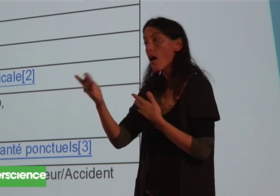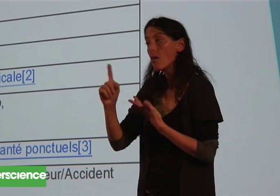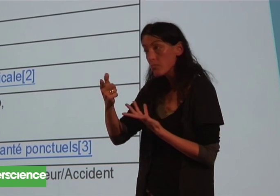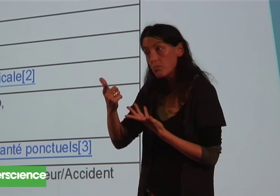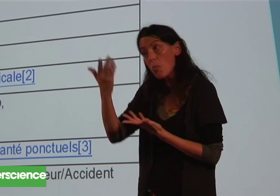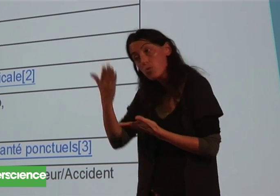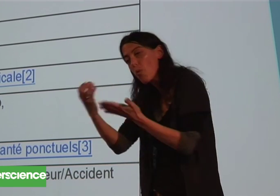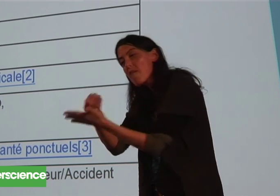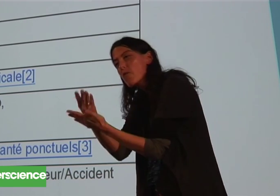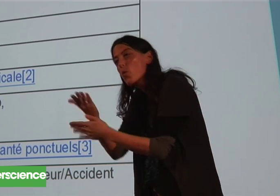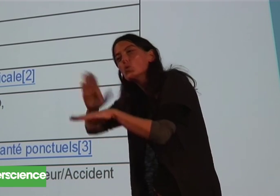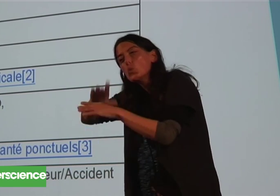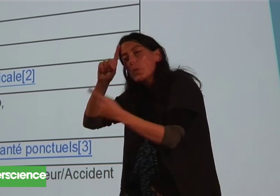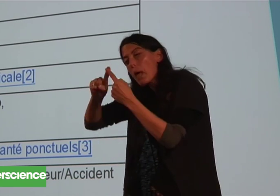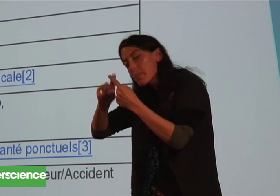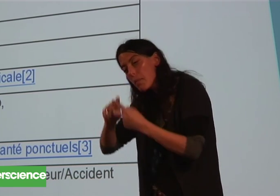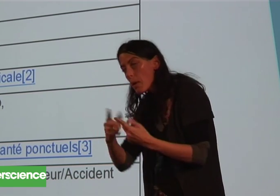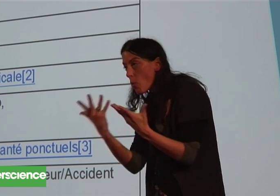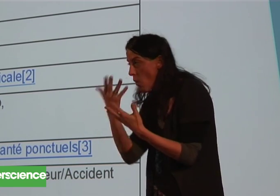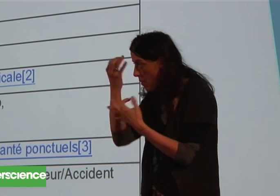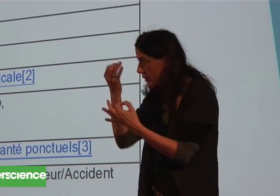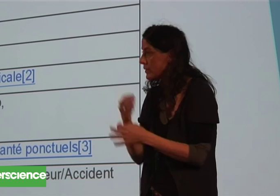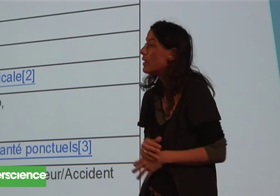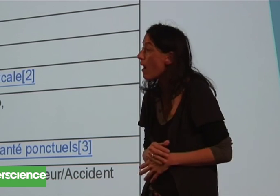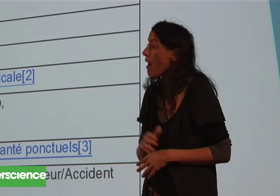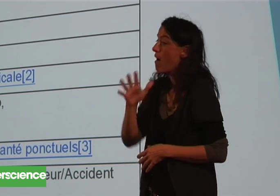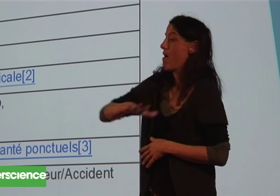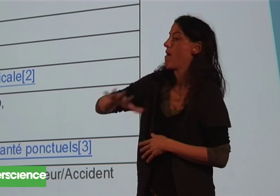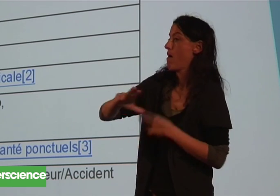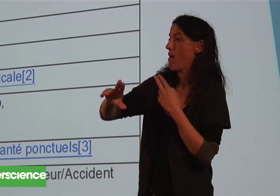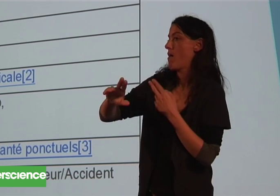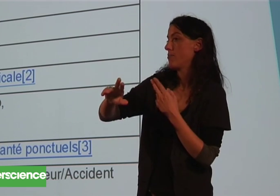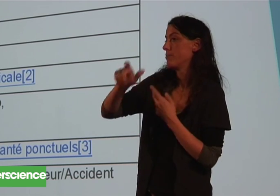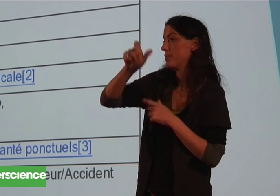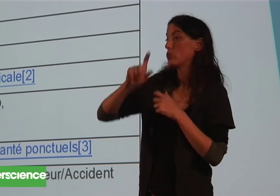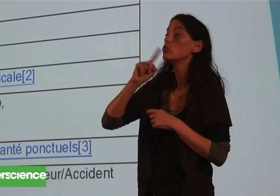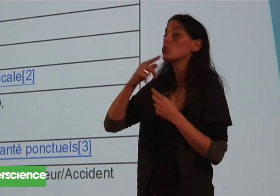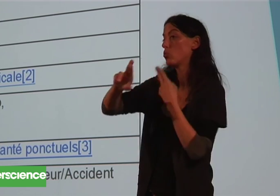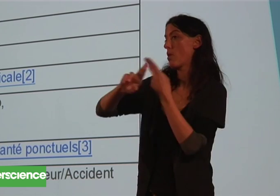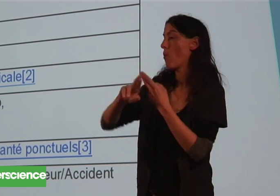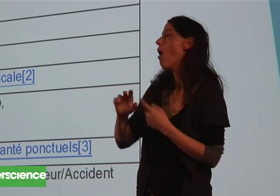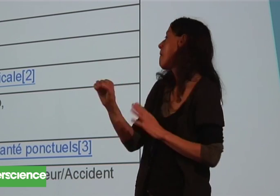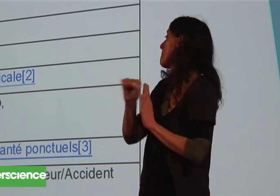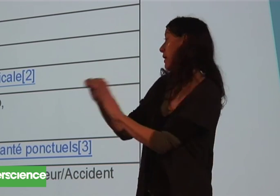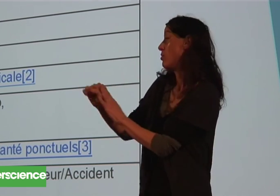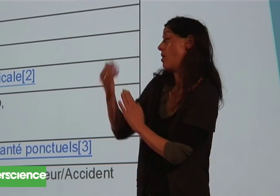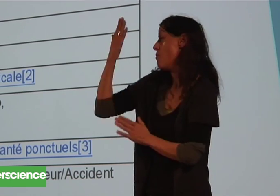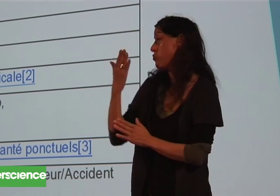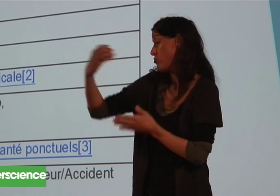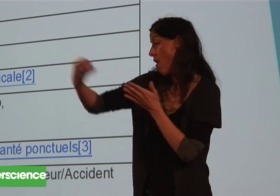souhaitaient. Alors pour les sourds, les sujets de préoccupation exprimés sont en priorité des maladies graves ou potentiellement